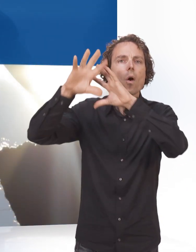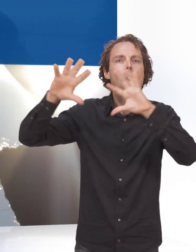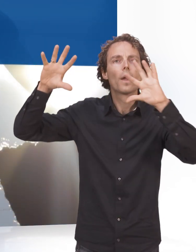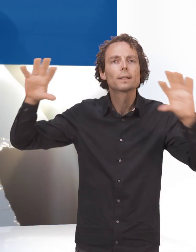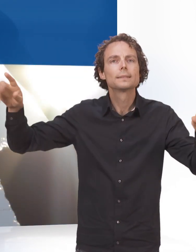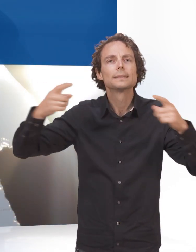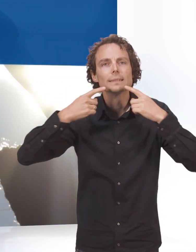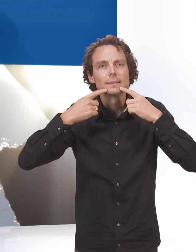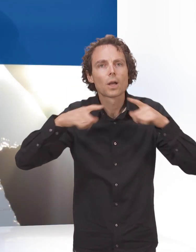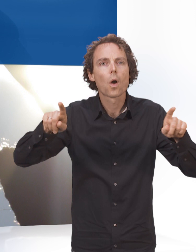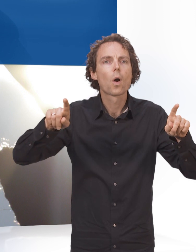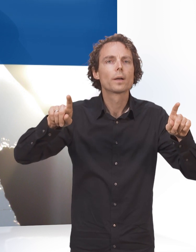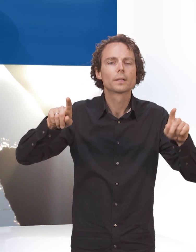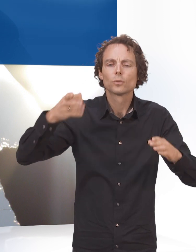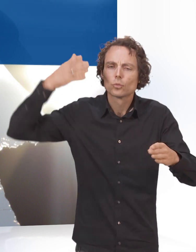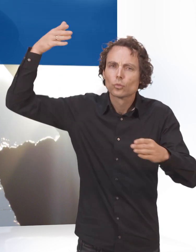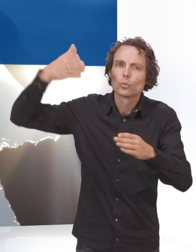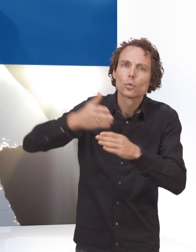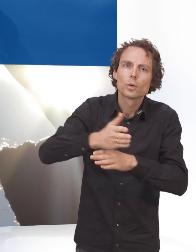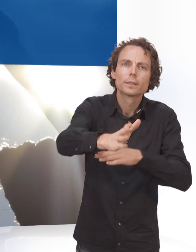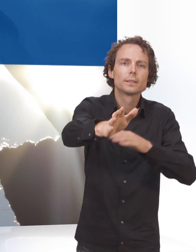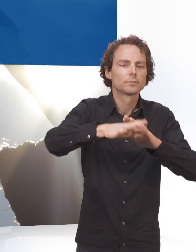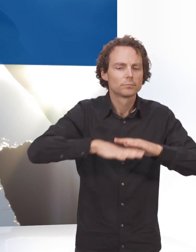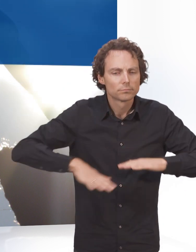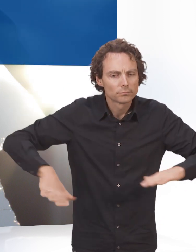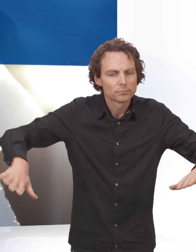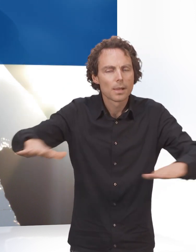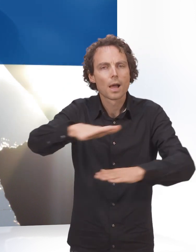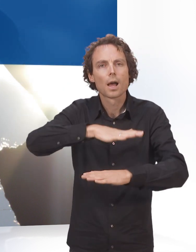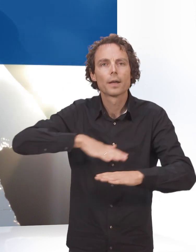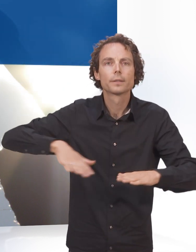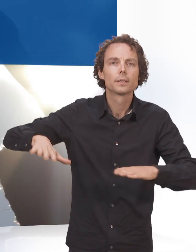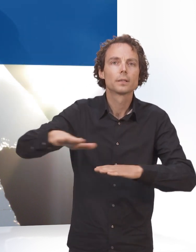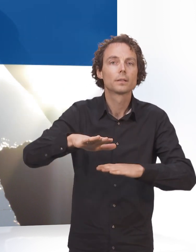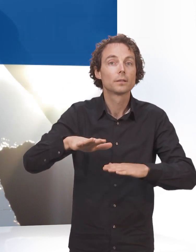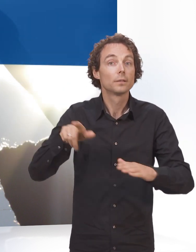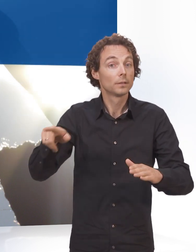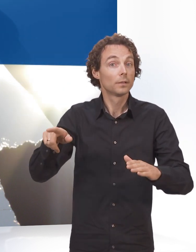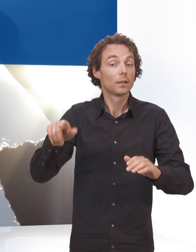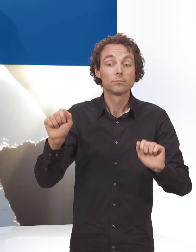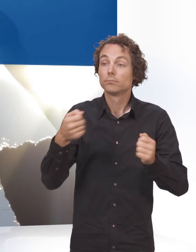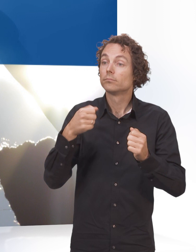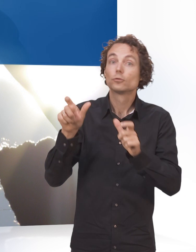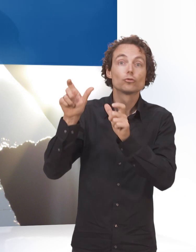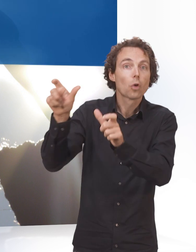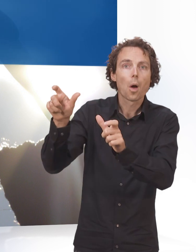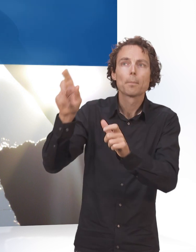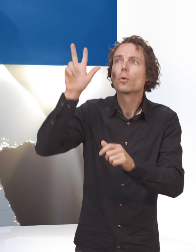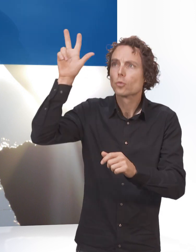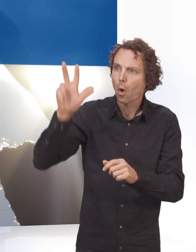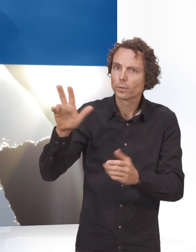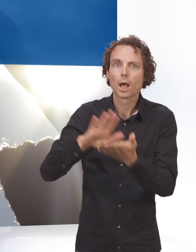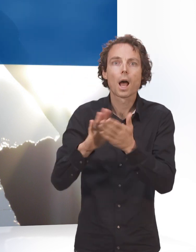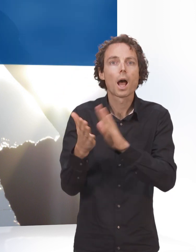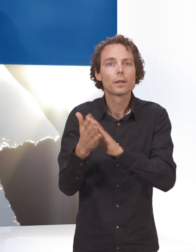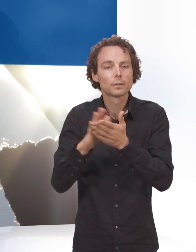Die Wolke der Zeugen durchdringt das ganze Land. Unaufhaltsam